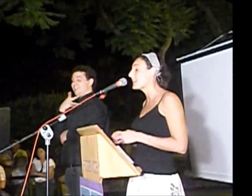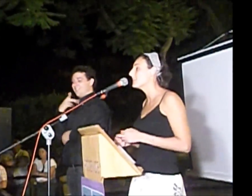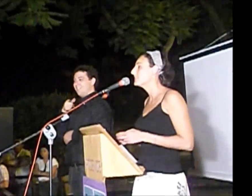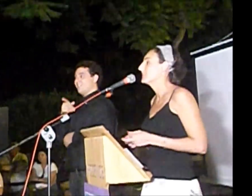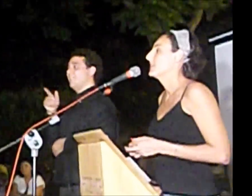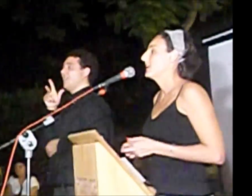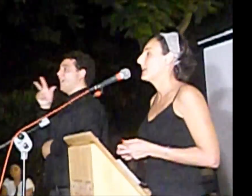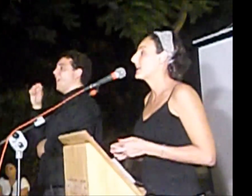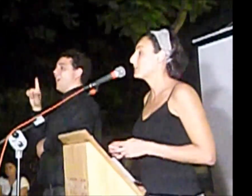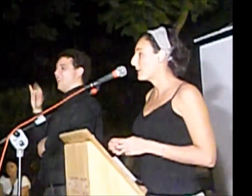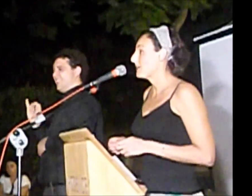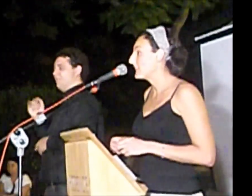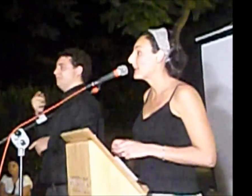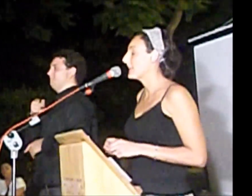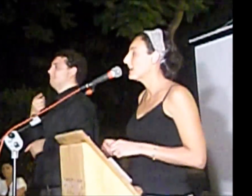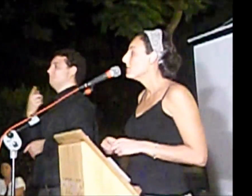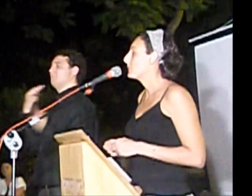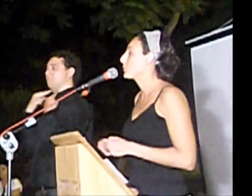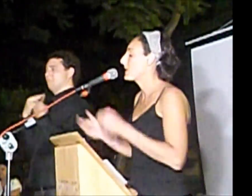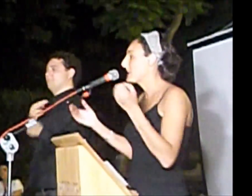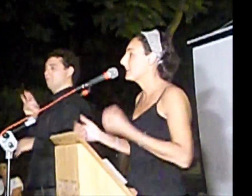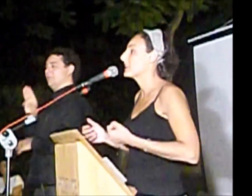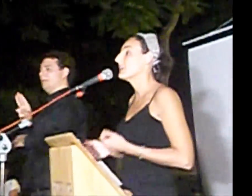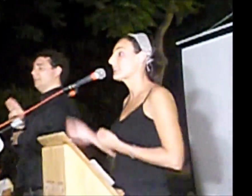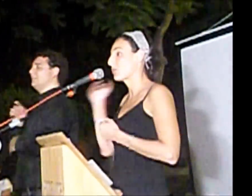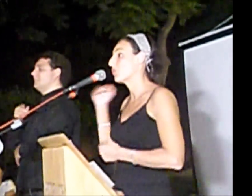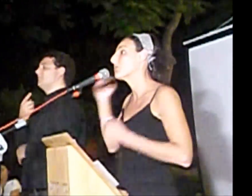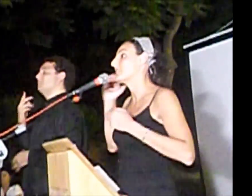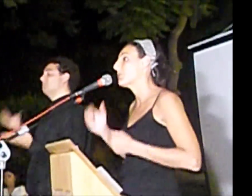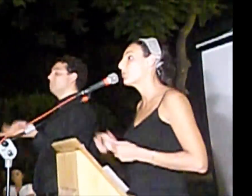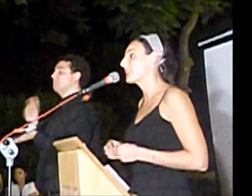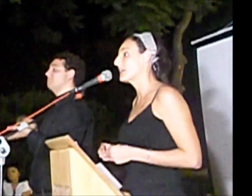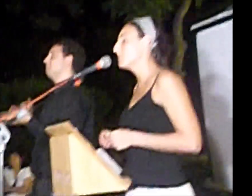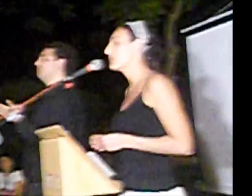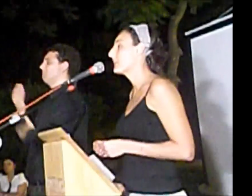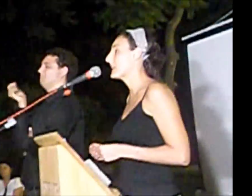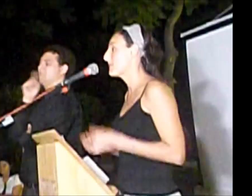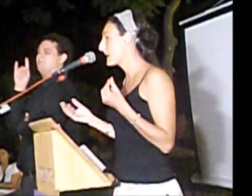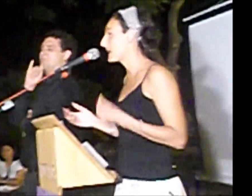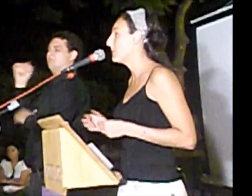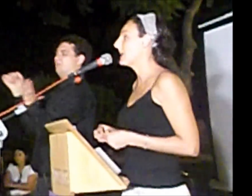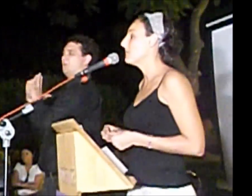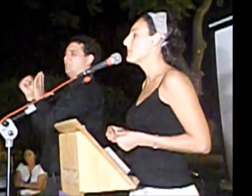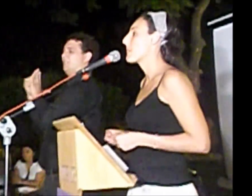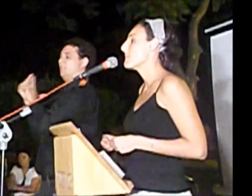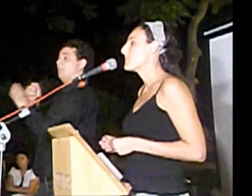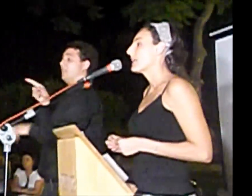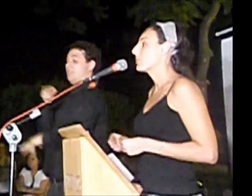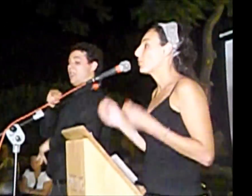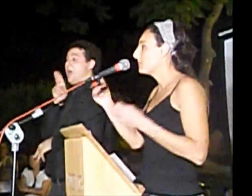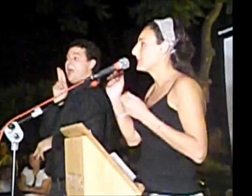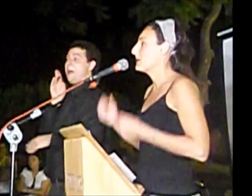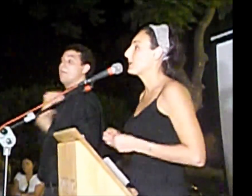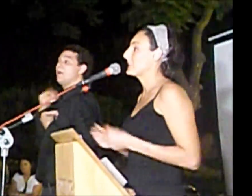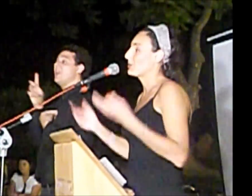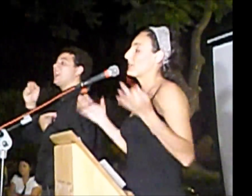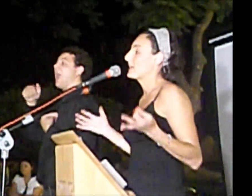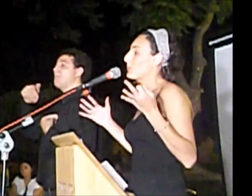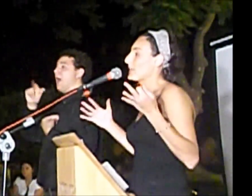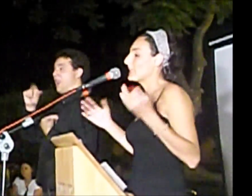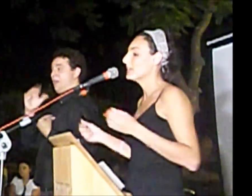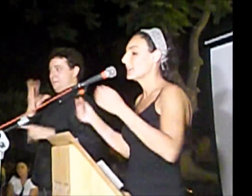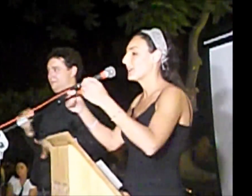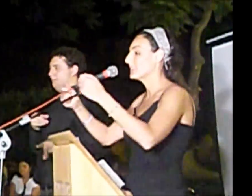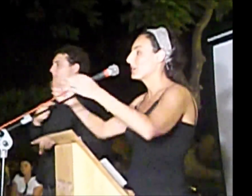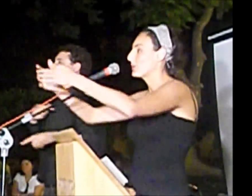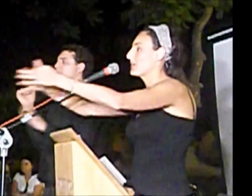Khalida Jarrah, que es parlamentaria, pues que una mañana se levanta con golpes en la puerta, ella vive en Ramala, con golpes en la puerta, y cuando abre